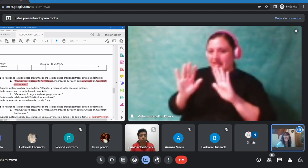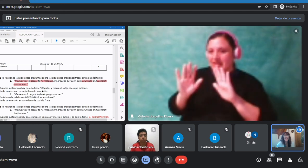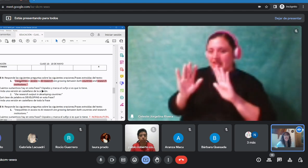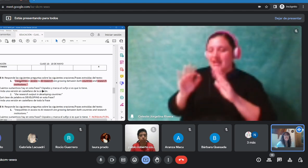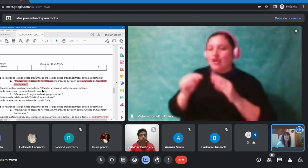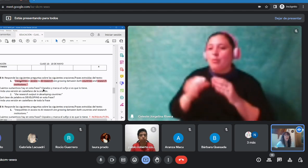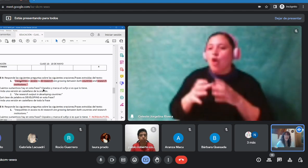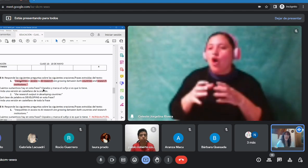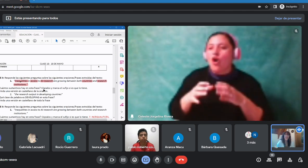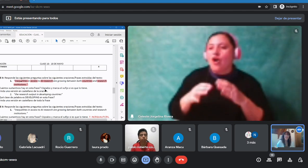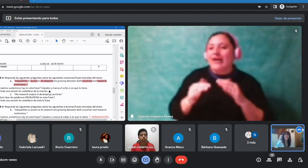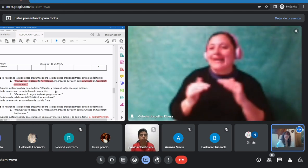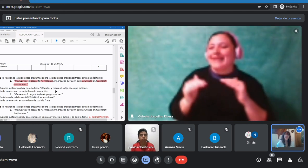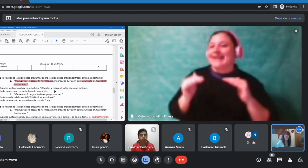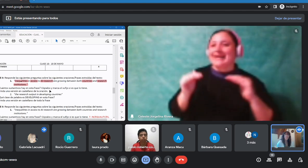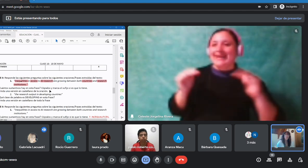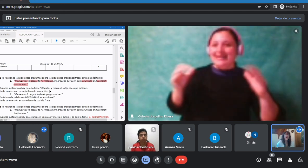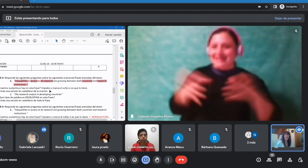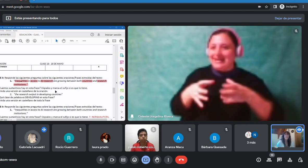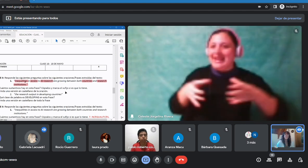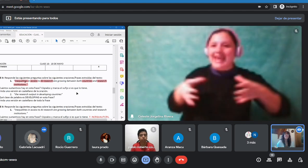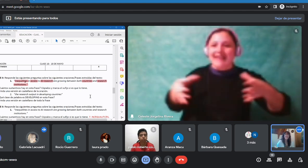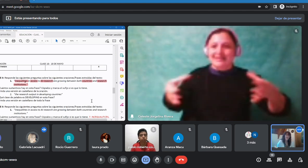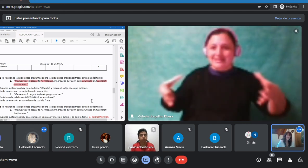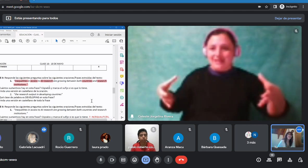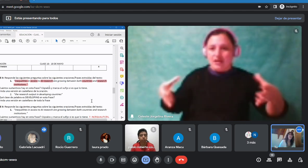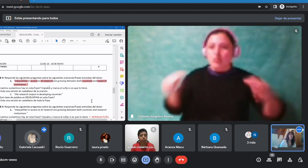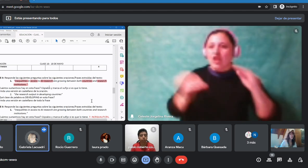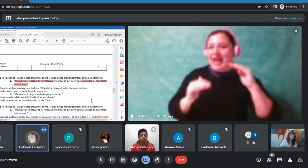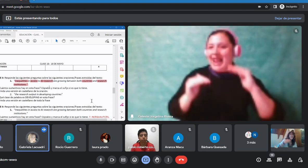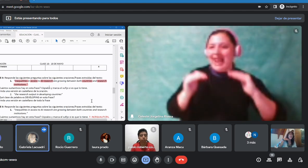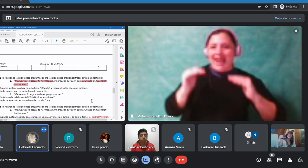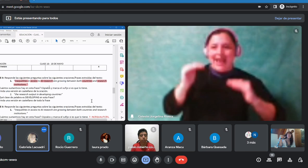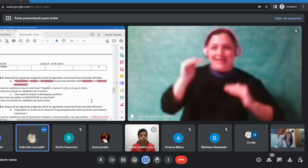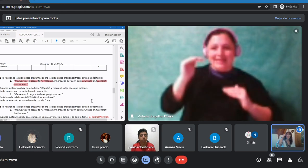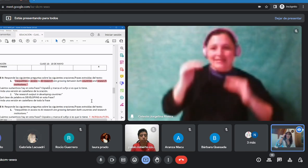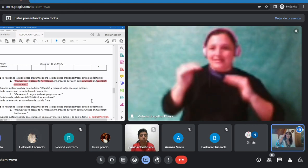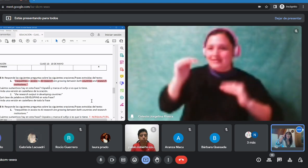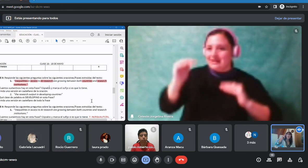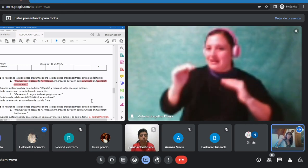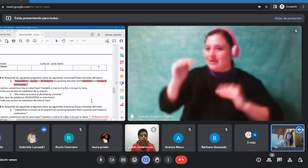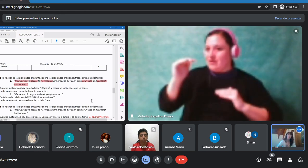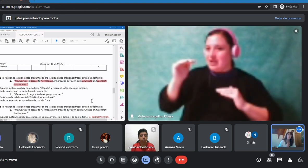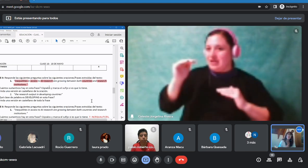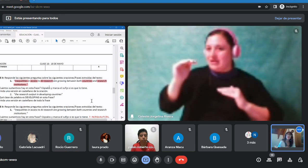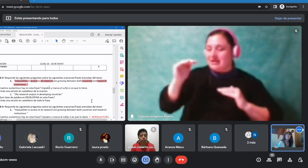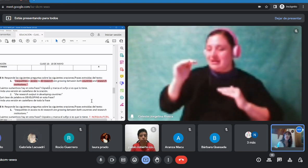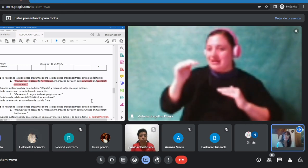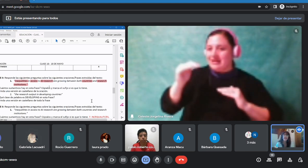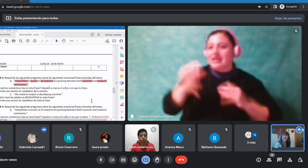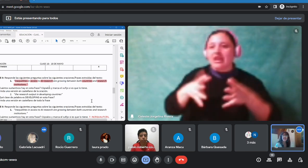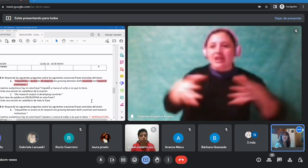las desigualdades. Está en plural. Así el plural, o inequidades, ¿sí? Sí. Bien.